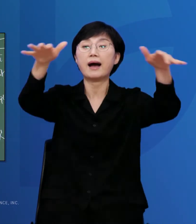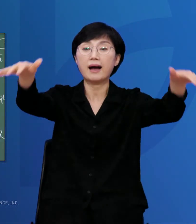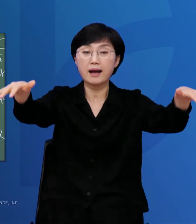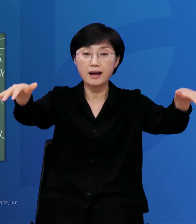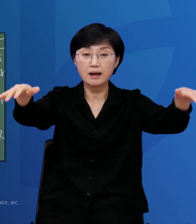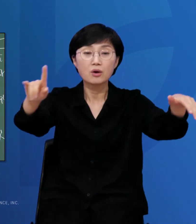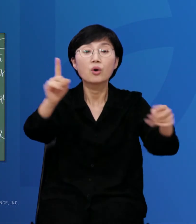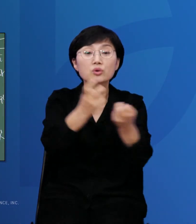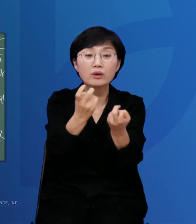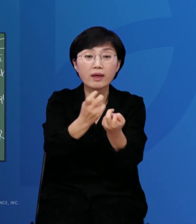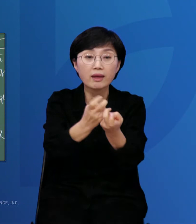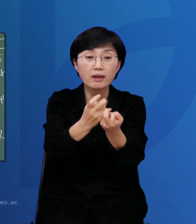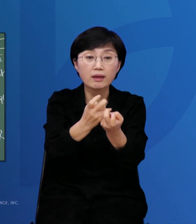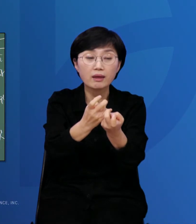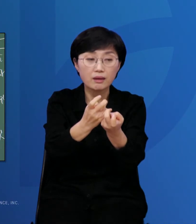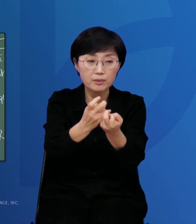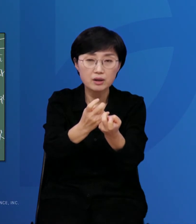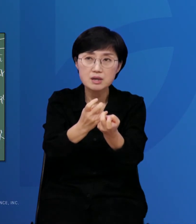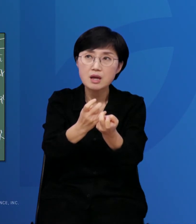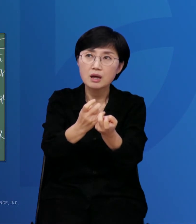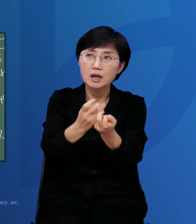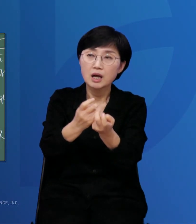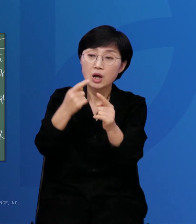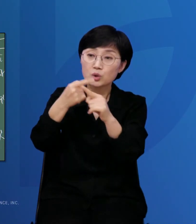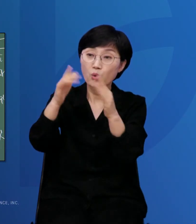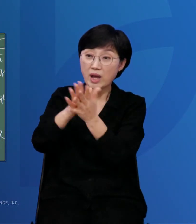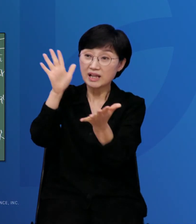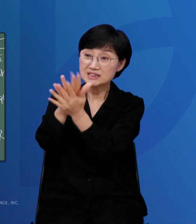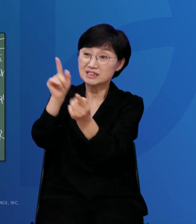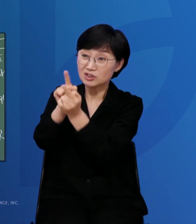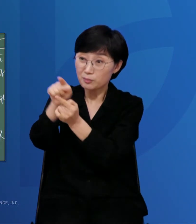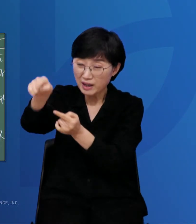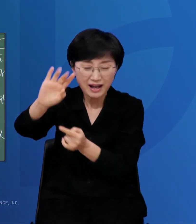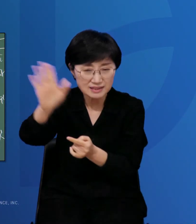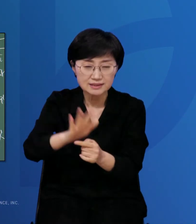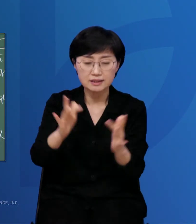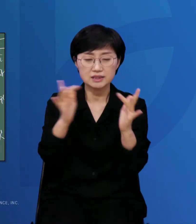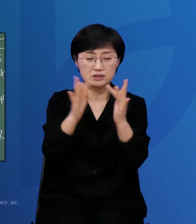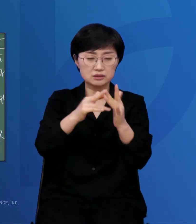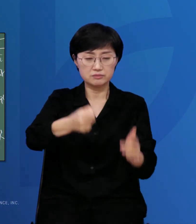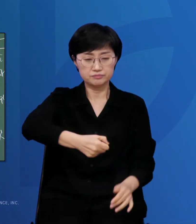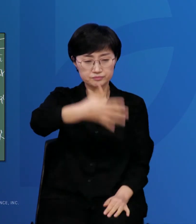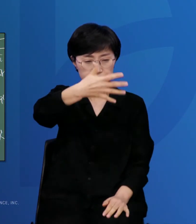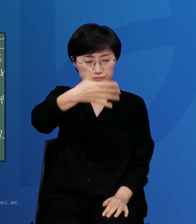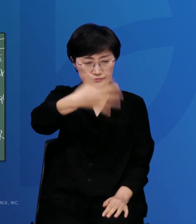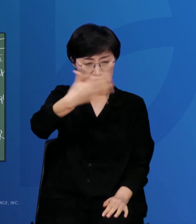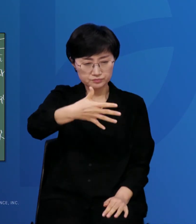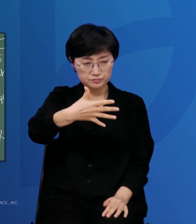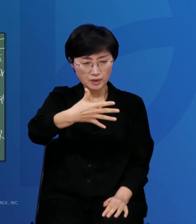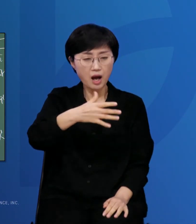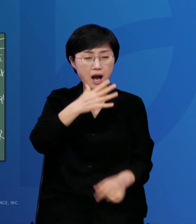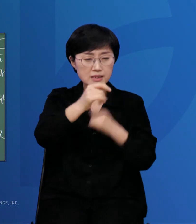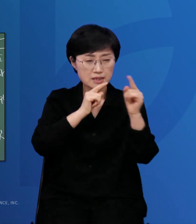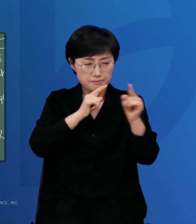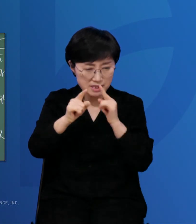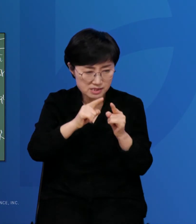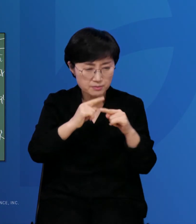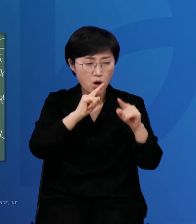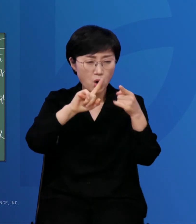렘넌트们他们出的去世上的话会怎么样？ 어디 가서도 메시지 놓치면 안 돼요. 그래서 전 세계가 여러분들 비대면 있지만 대면 메시지 철저히 붙잡아야 돼요,